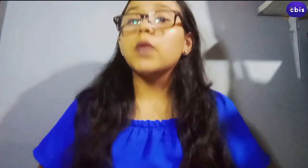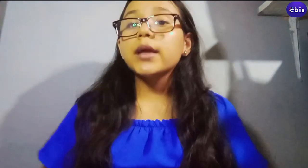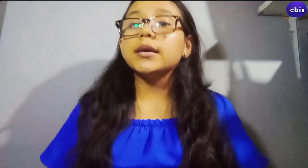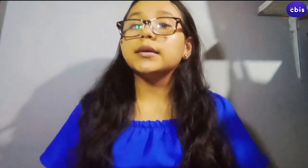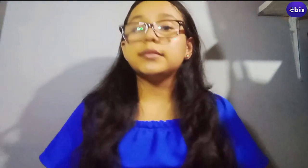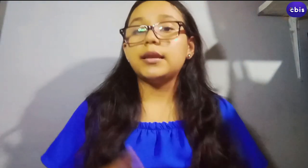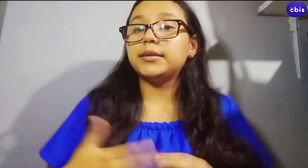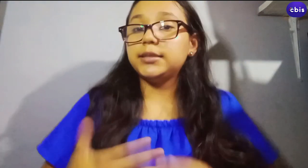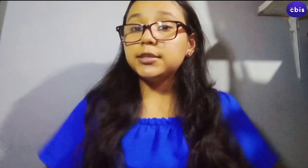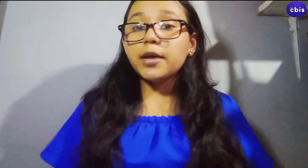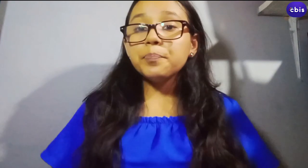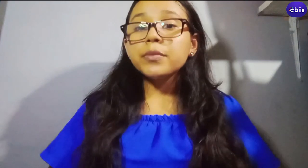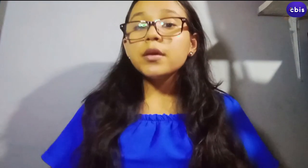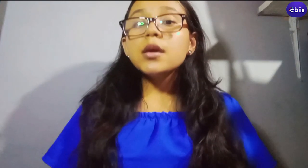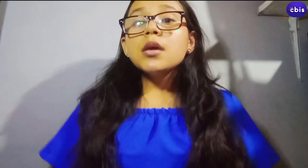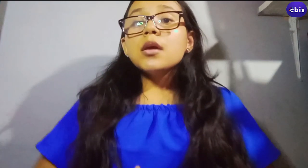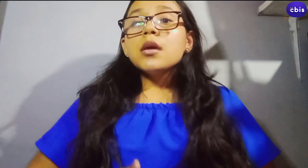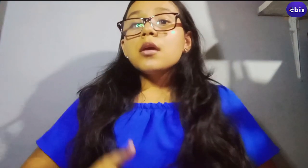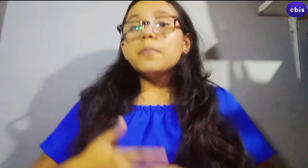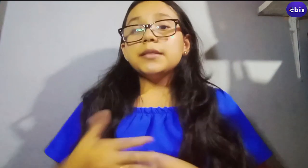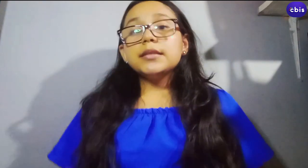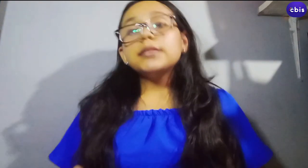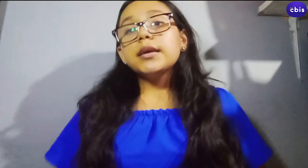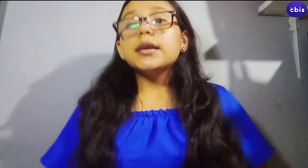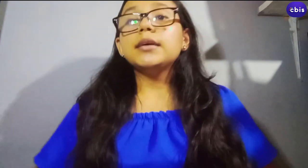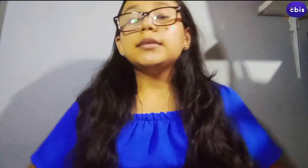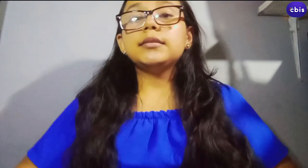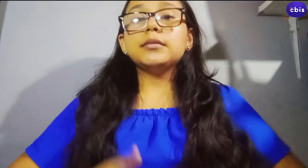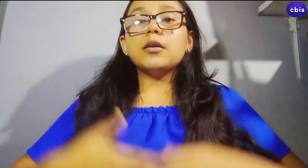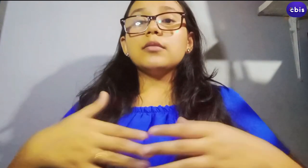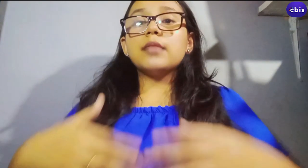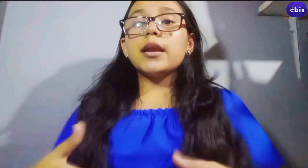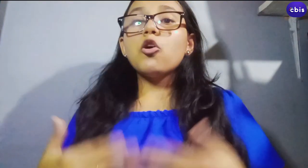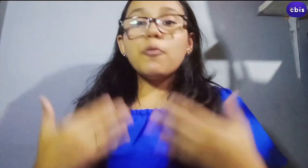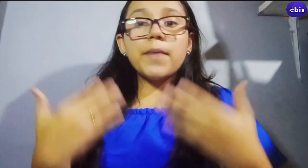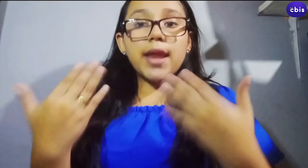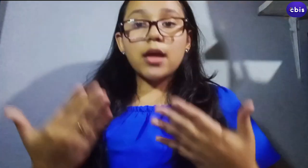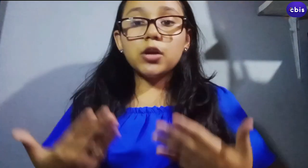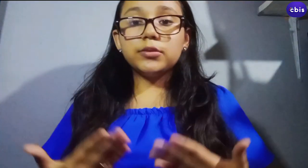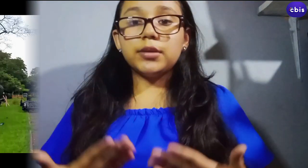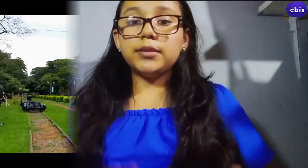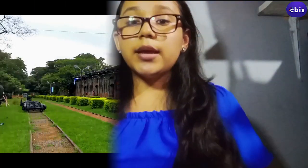que es la chicha. Bendita Tierra es darle homenaje a nuestra tierra.